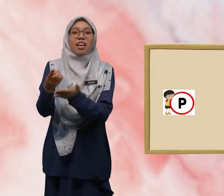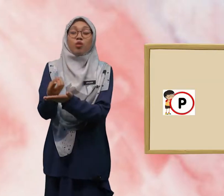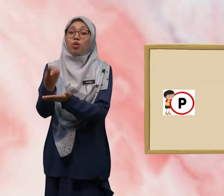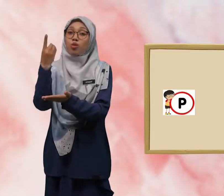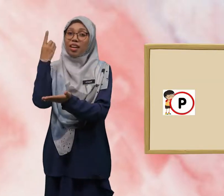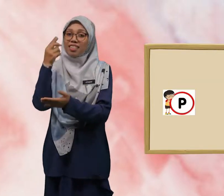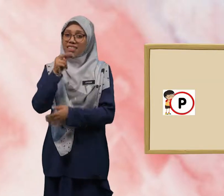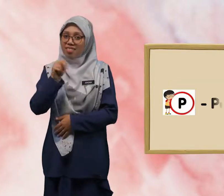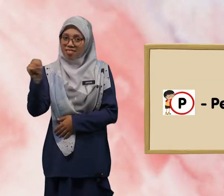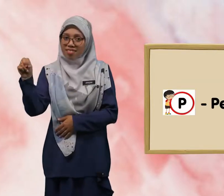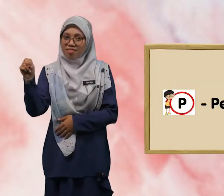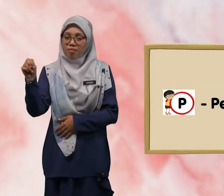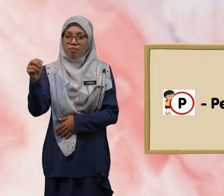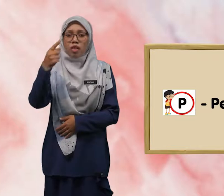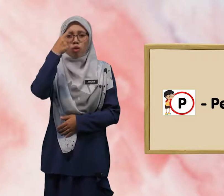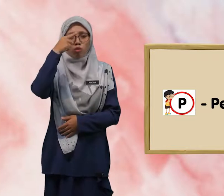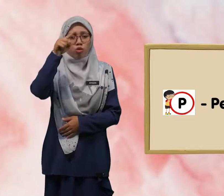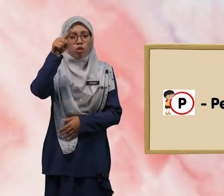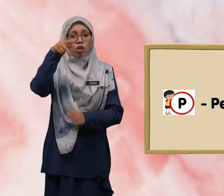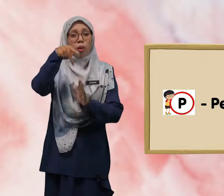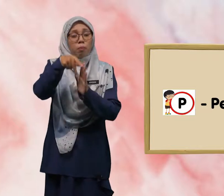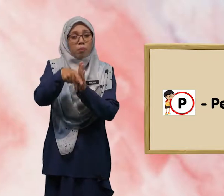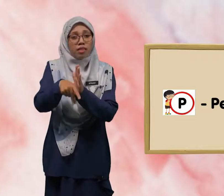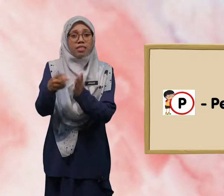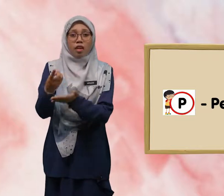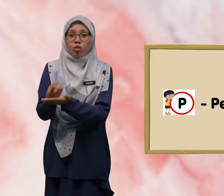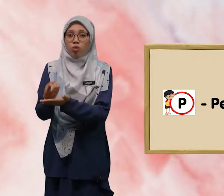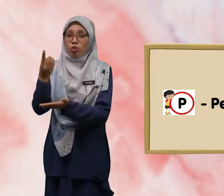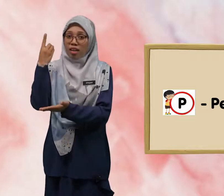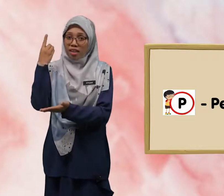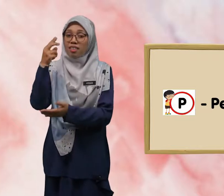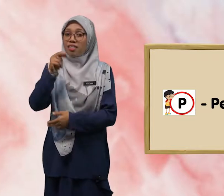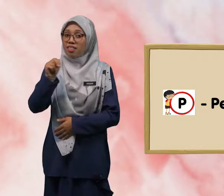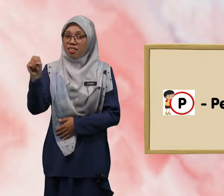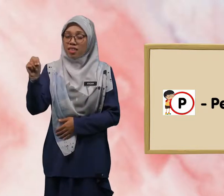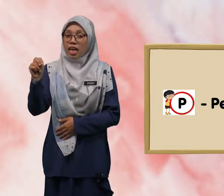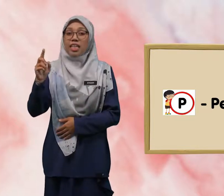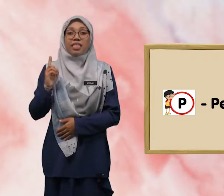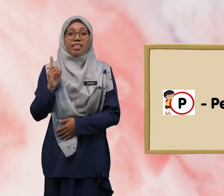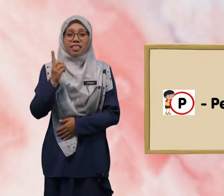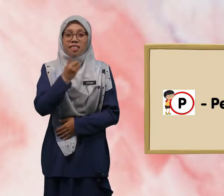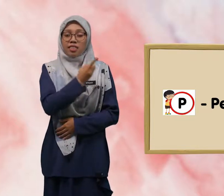pendahuluan untuk pendahuluan kita